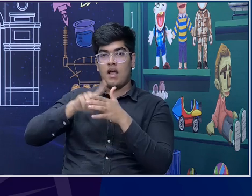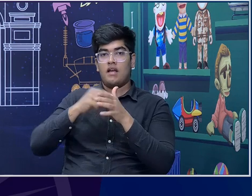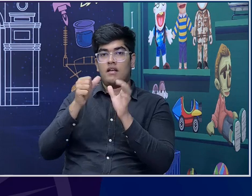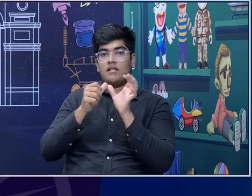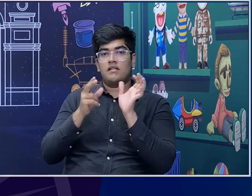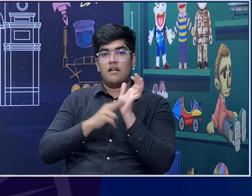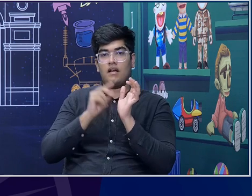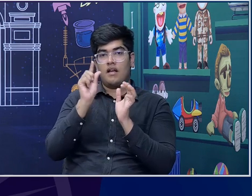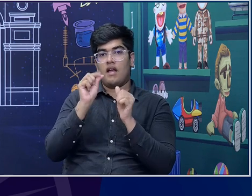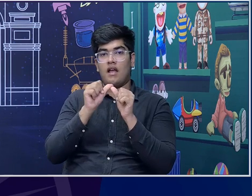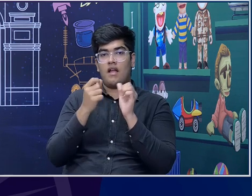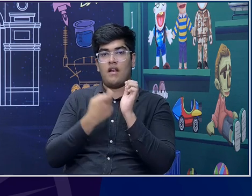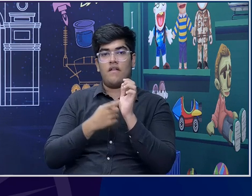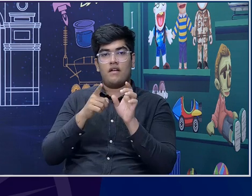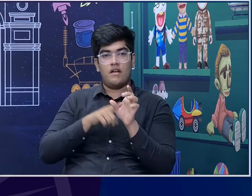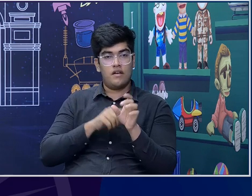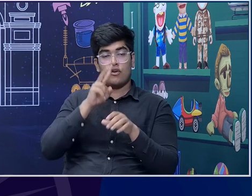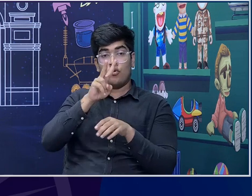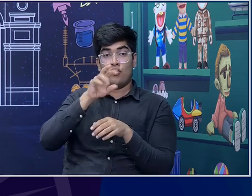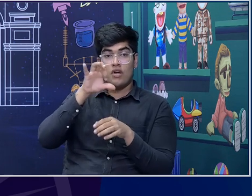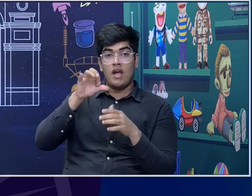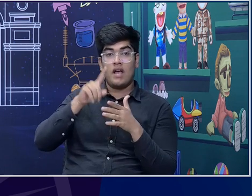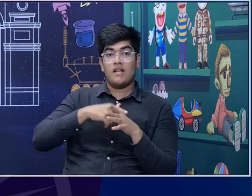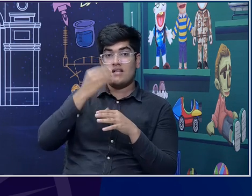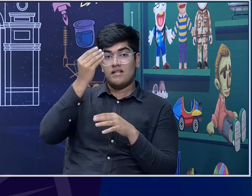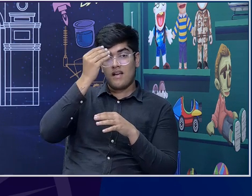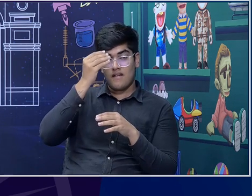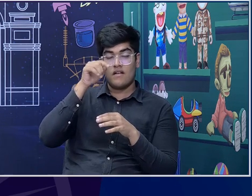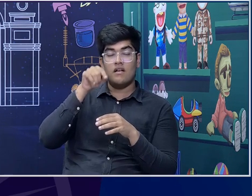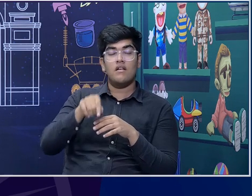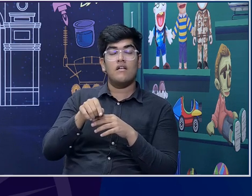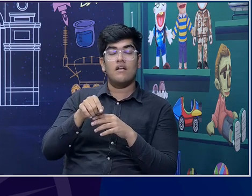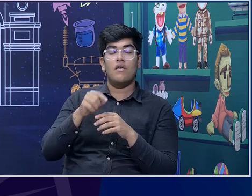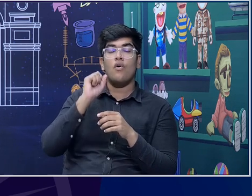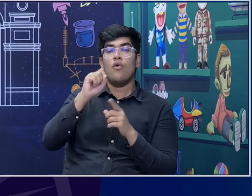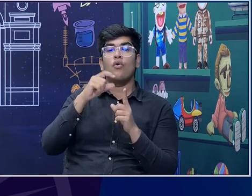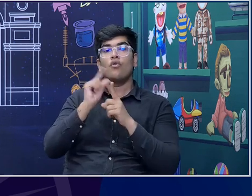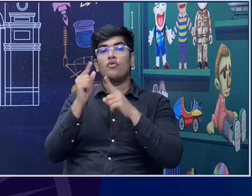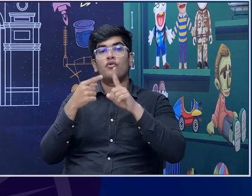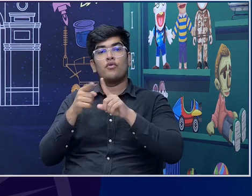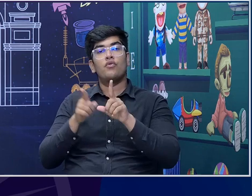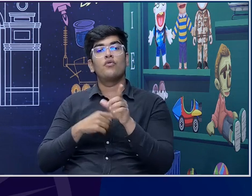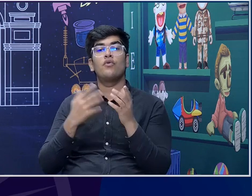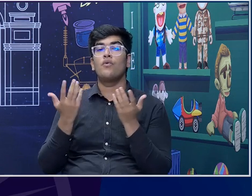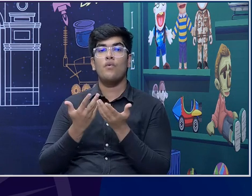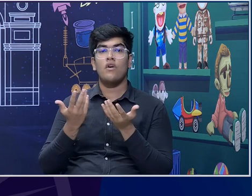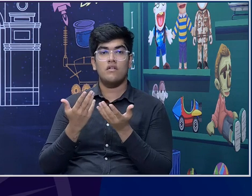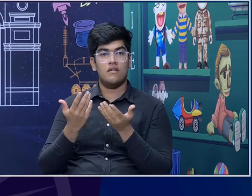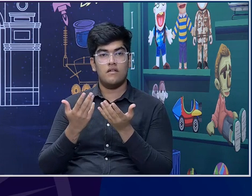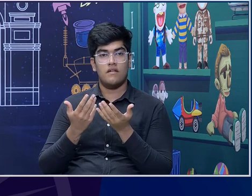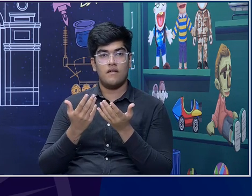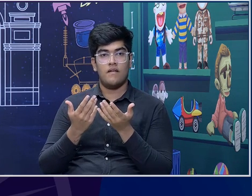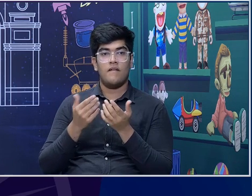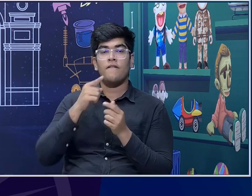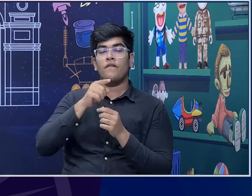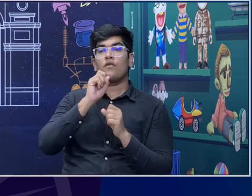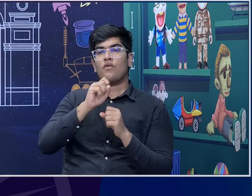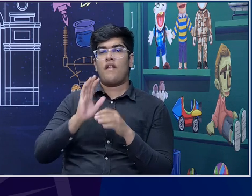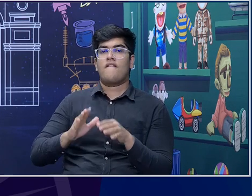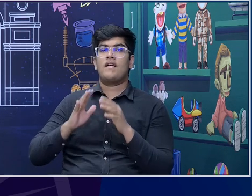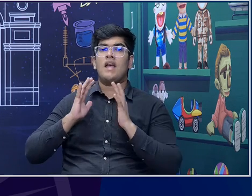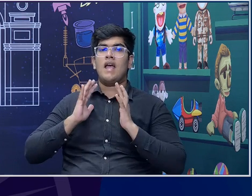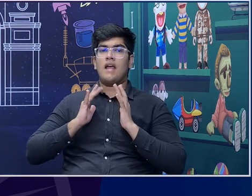जन्वरी को एक दिन, उनको जो duty थी, उनकी क्या थी, कि उन्हें, जो उनका rest house था,